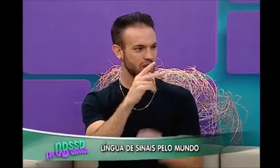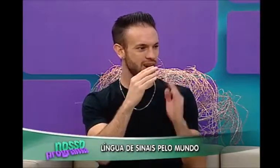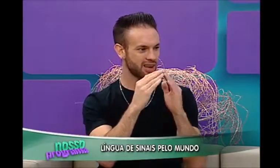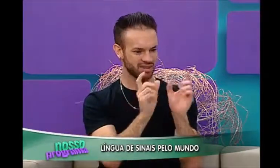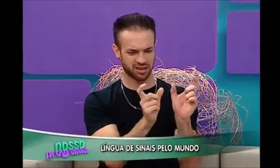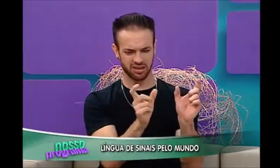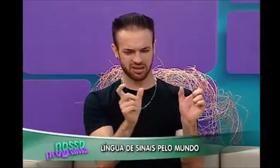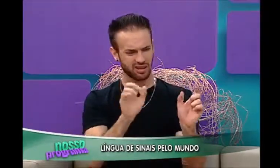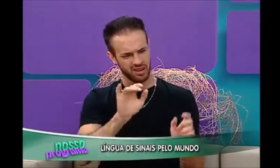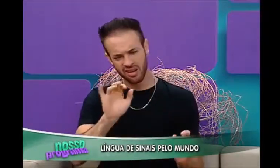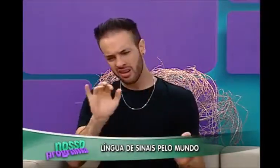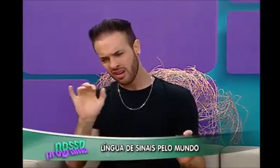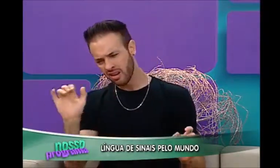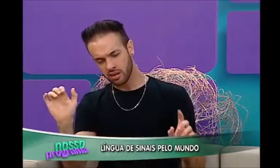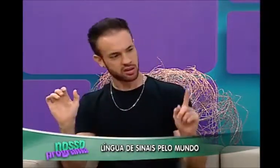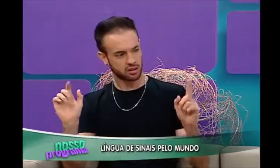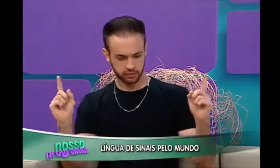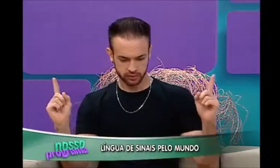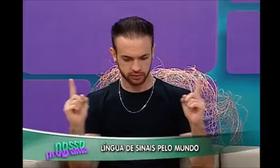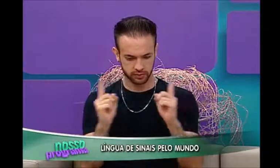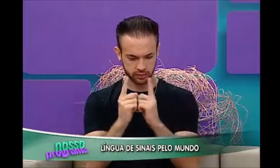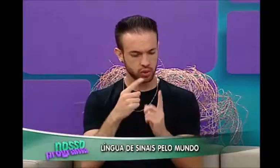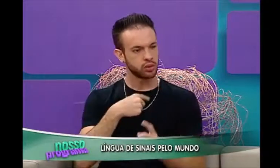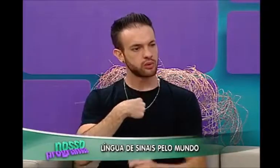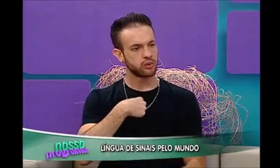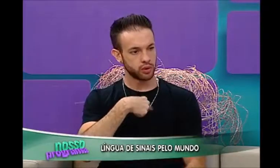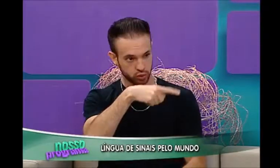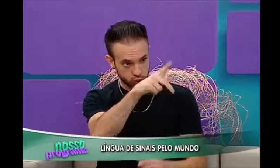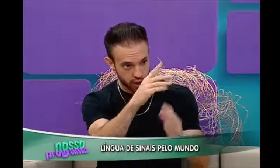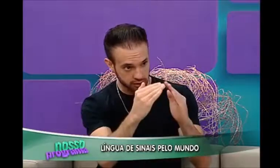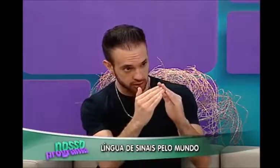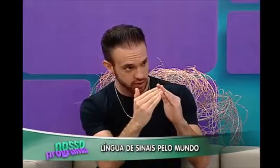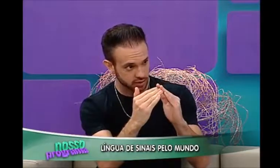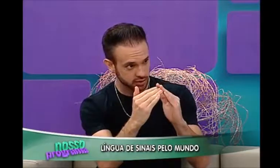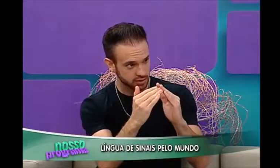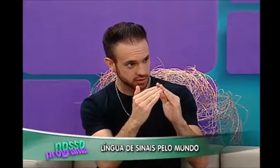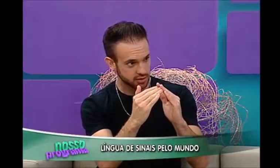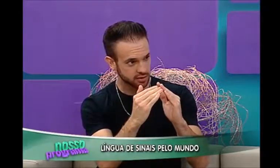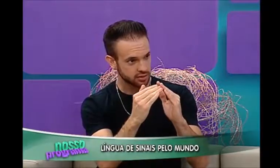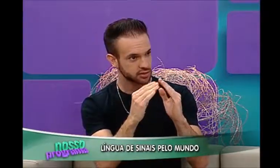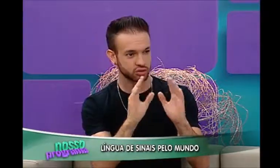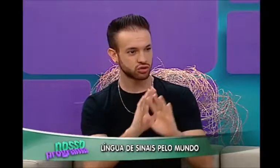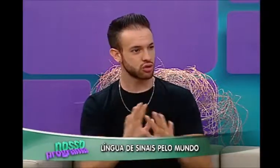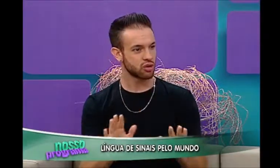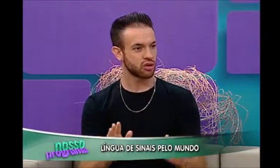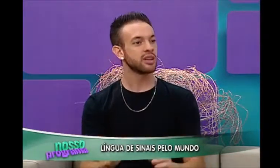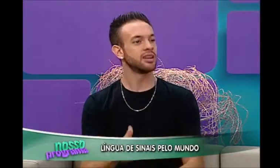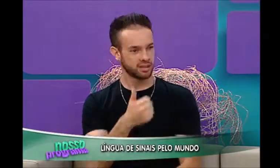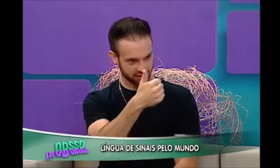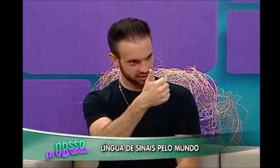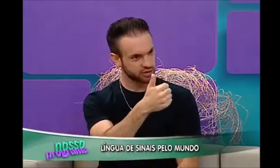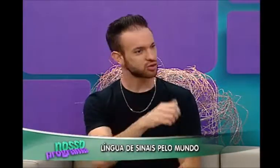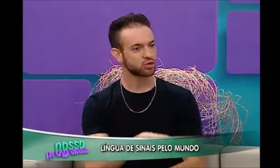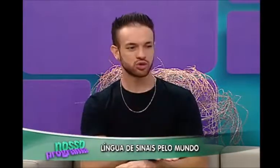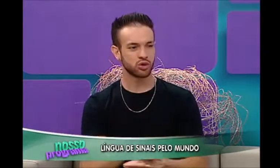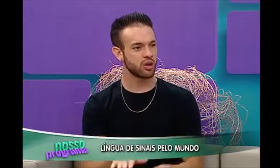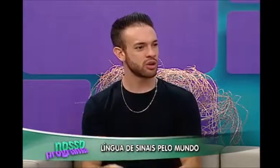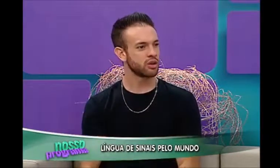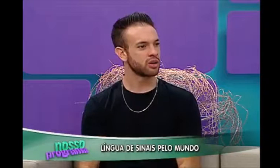Ó, eu vou na tua casa. Não, o surdo ele resume. Na tua casa, eu vou na tua casa. Eu vou na tua casa. É, facilita.